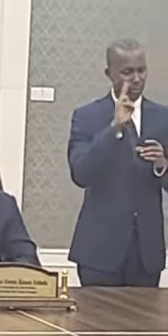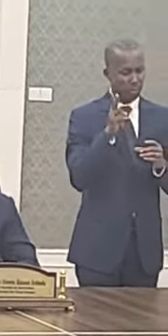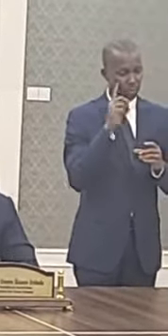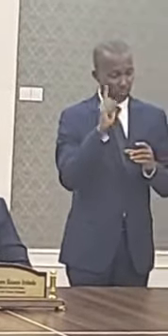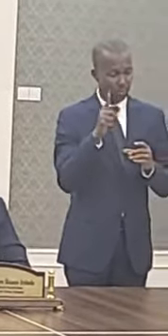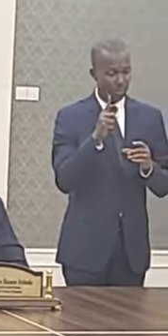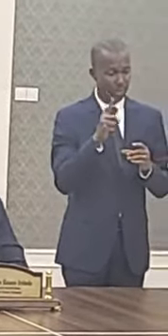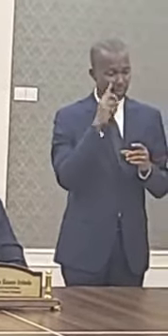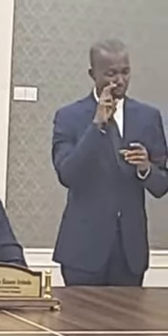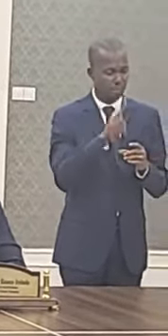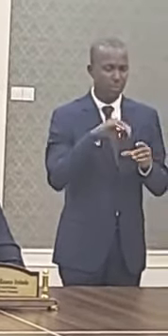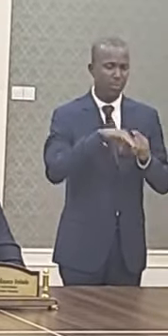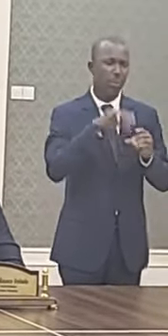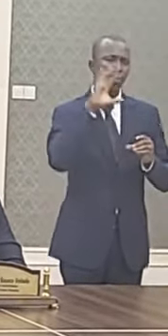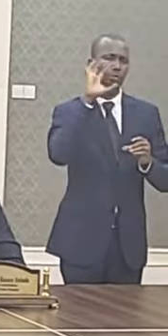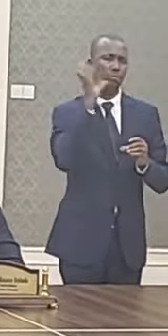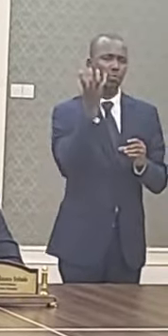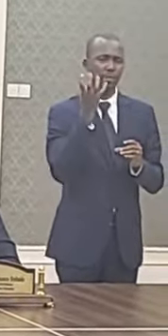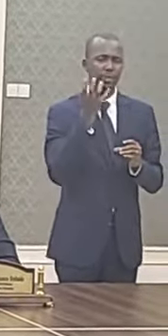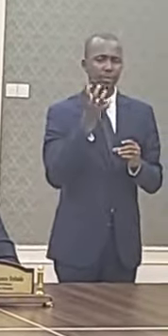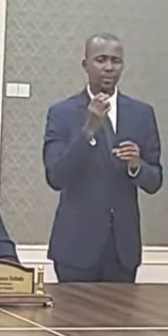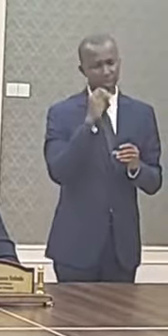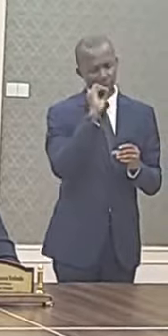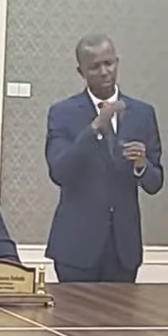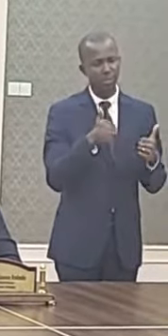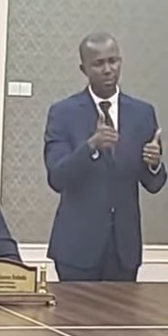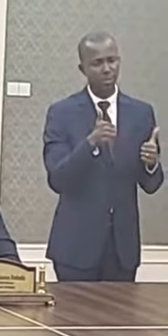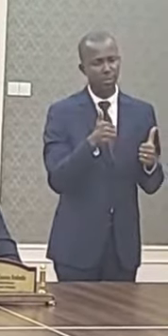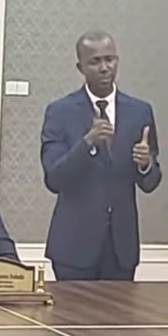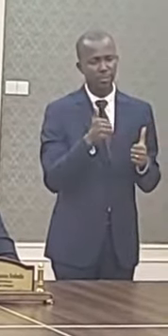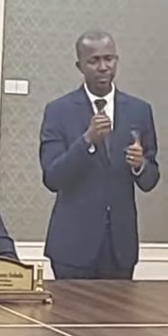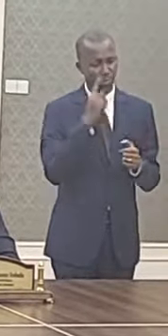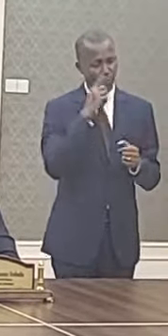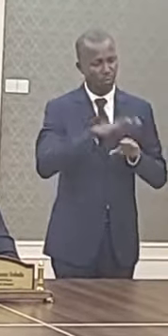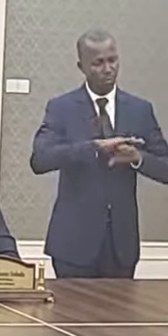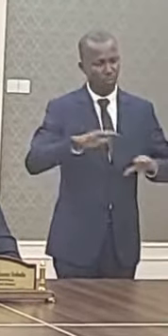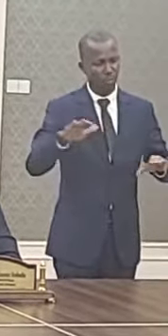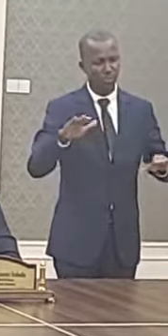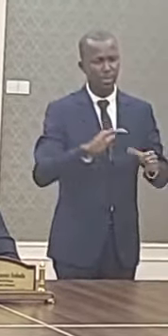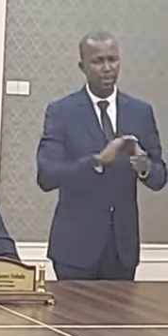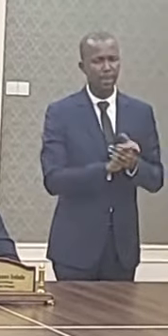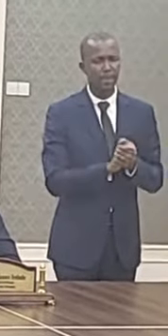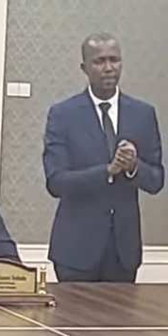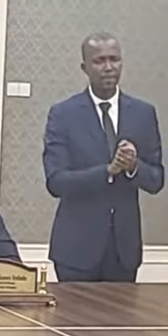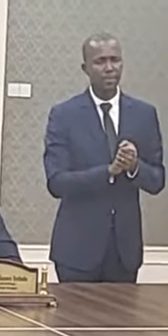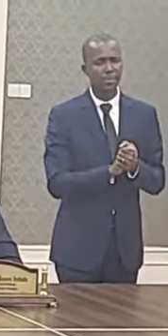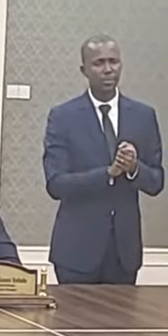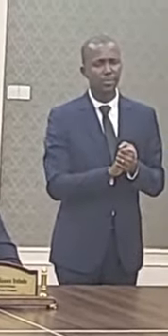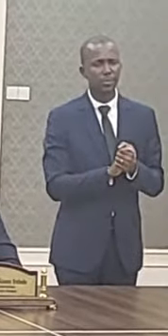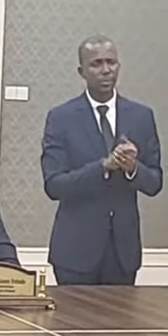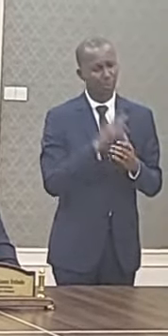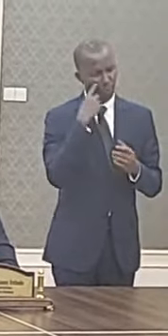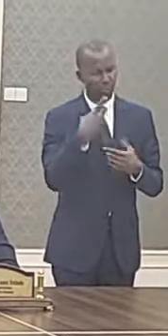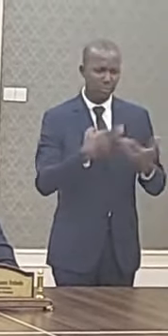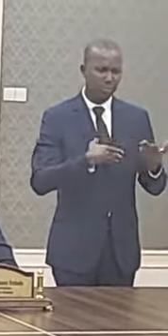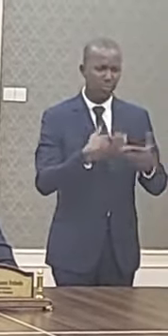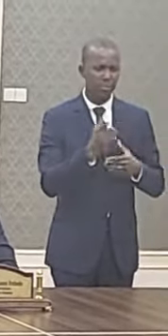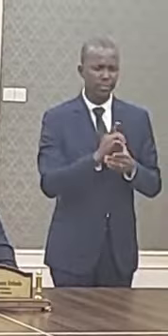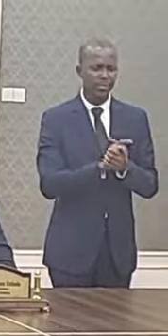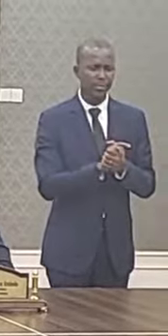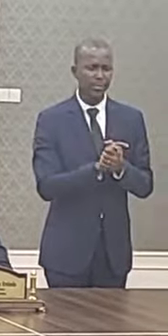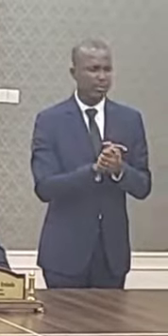ces cachets-là. C'est très important. Et j'ai dit, bon, là, on a feuille de route. Quand on veut, c'est possible. Bon, nous sommes arrivés.